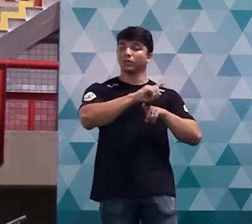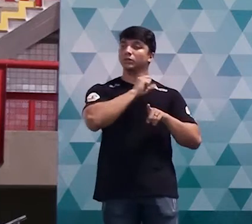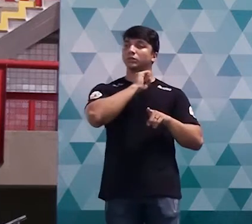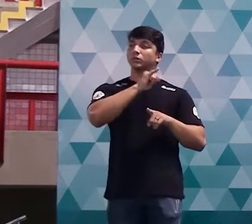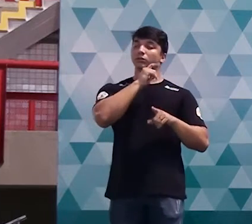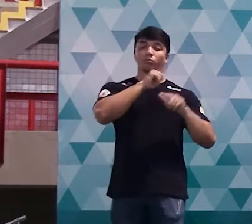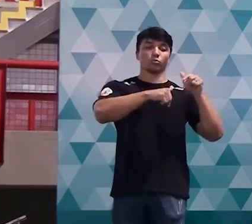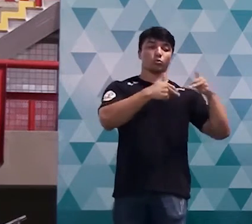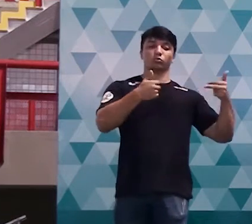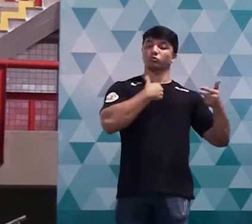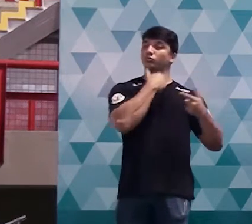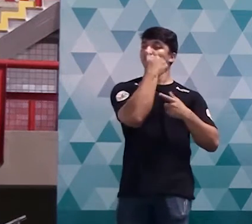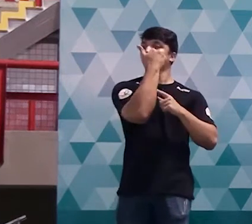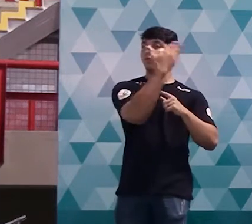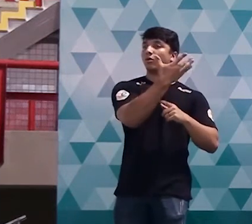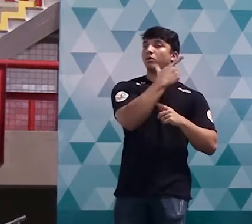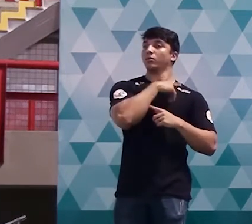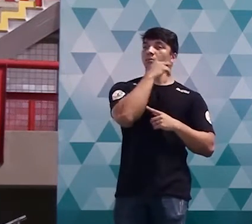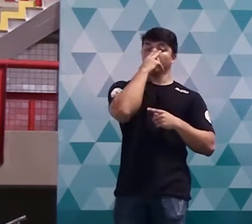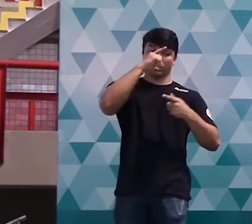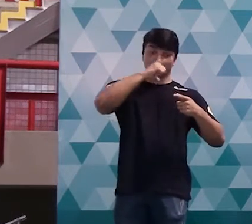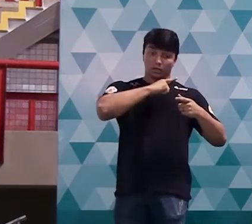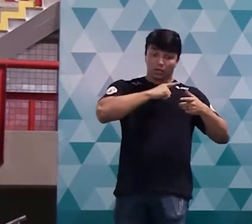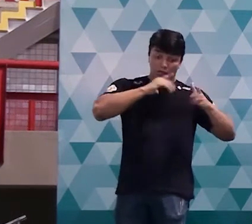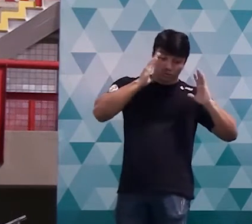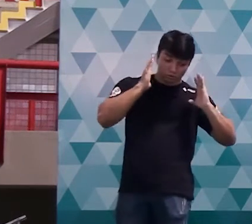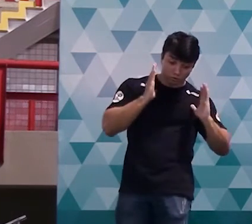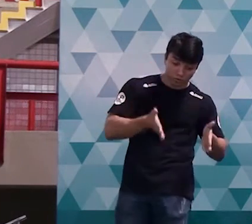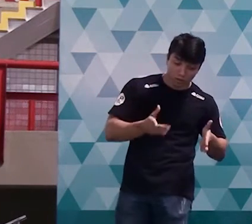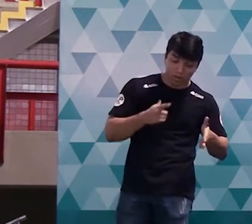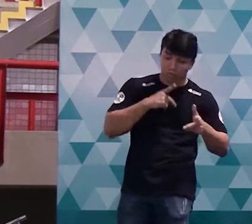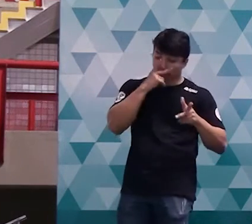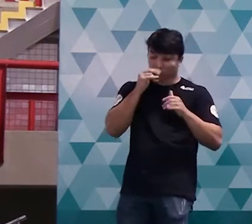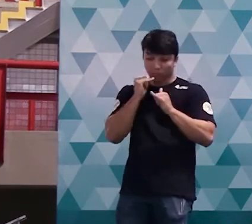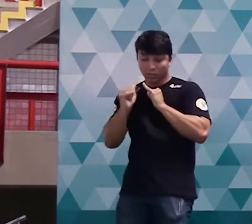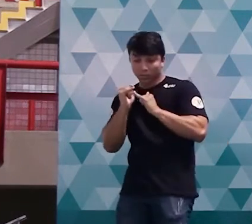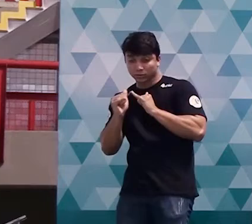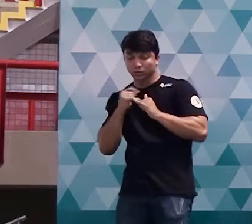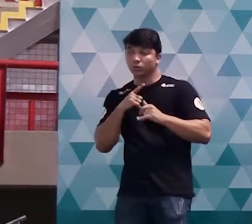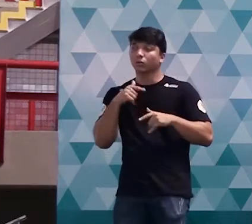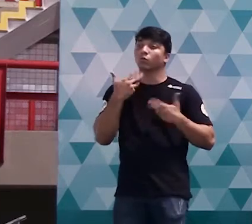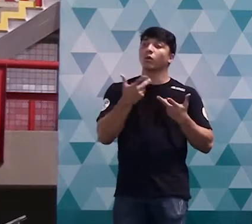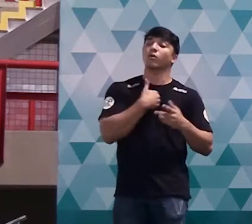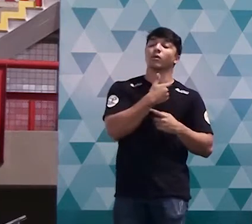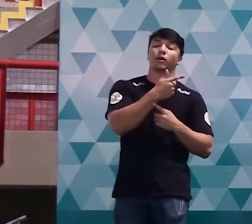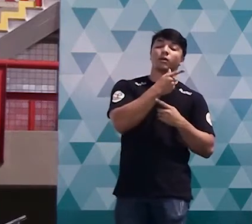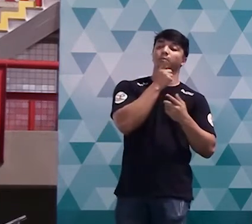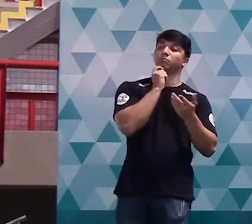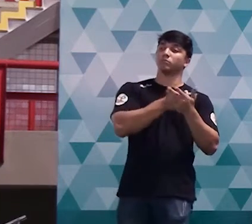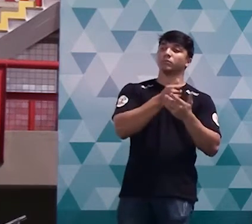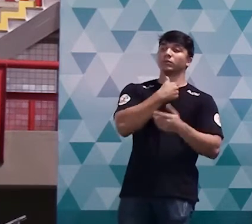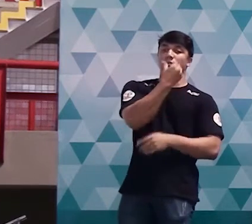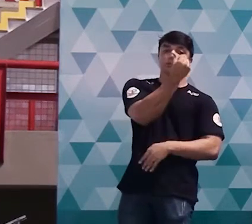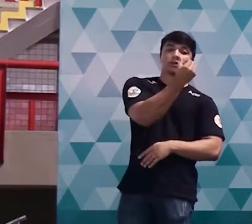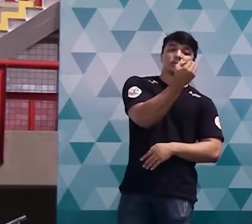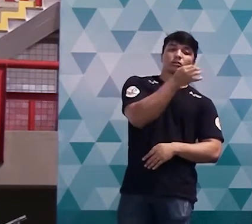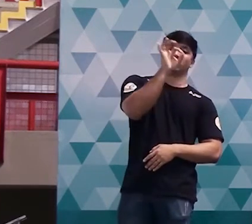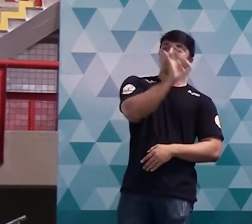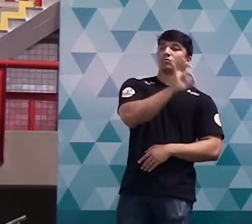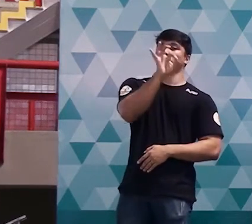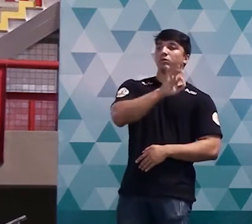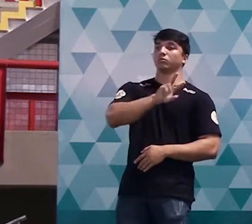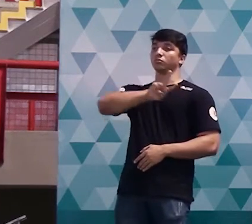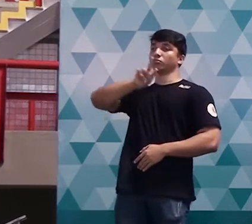algum produto viesse de fora e a gente já tivesse produção semelhante, esse produto ia pagar uma tarifa altíssima de